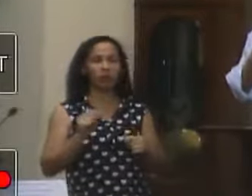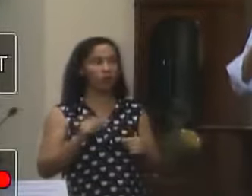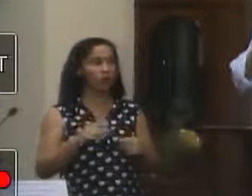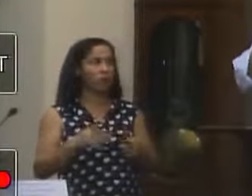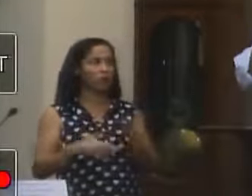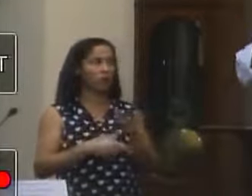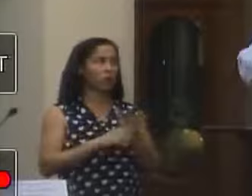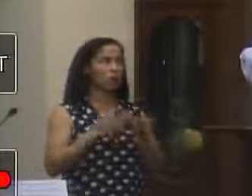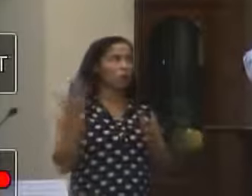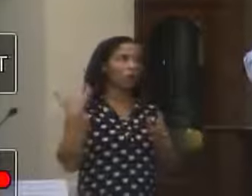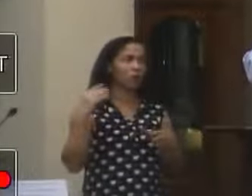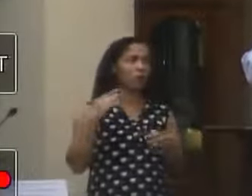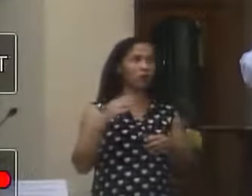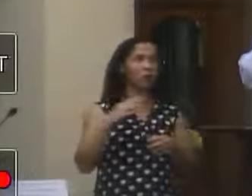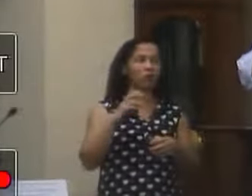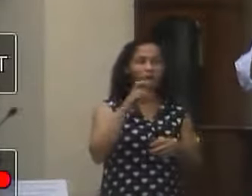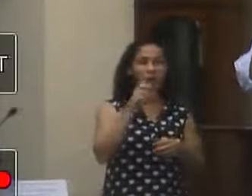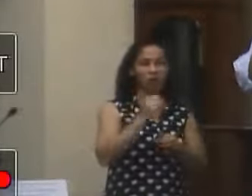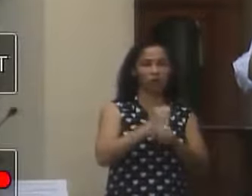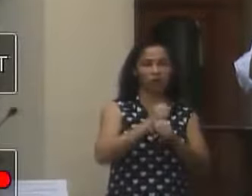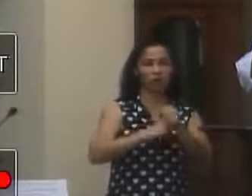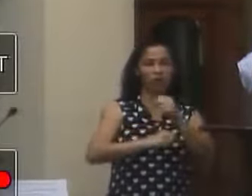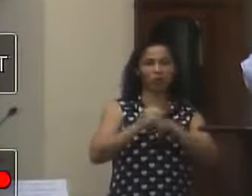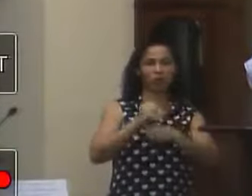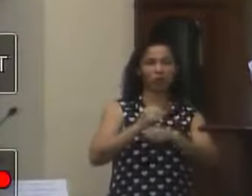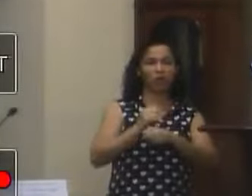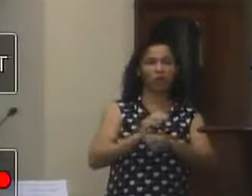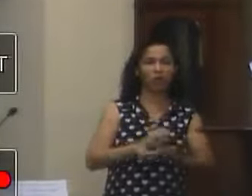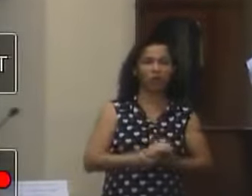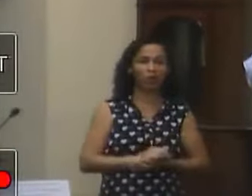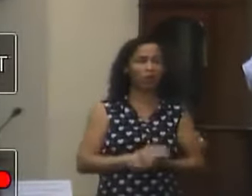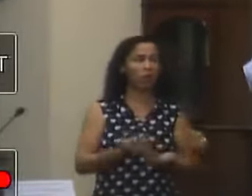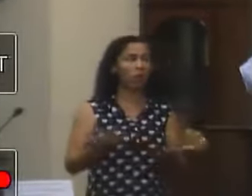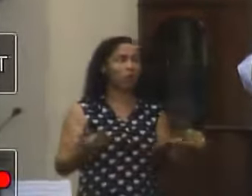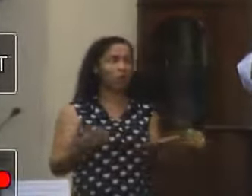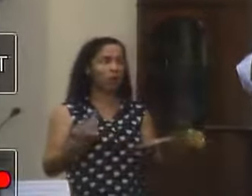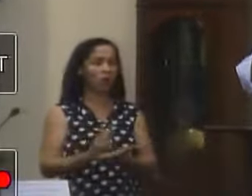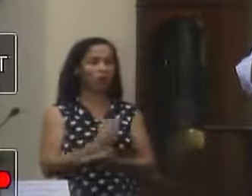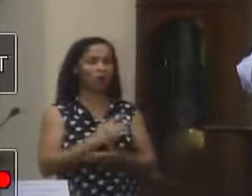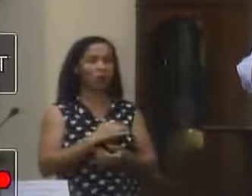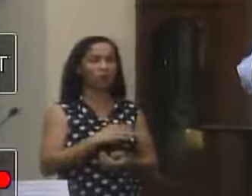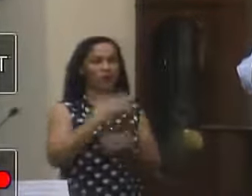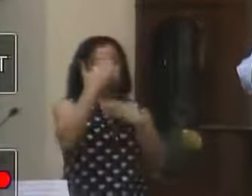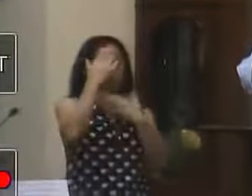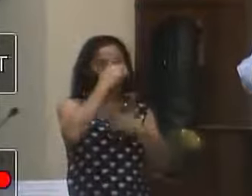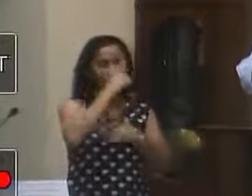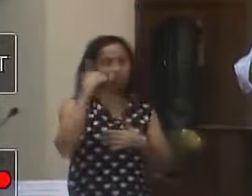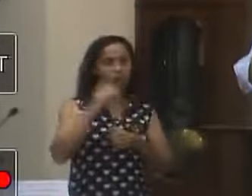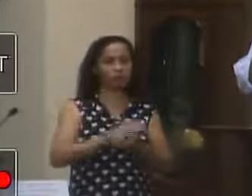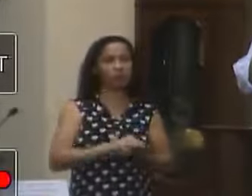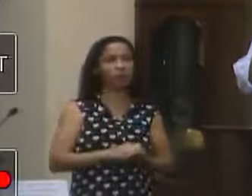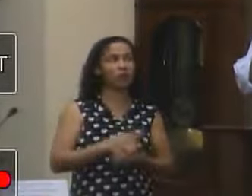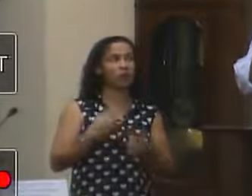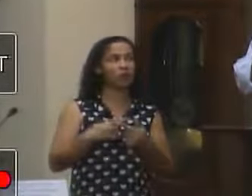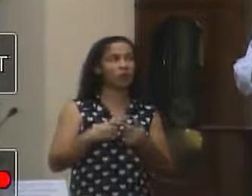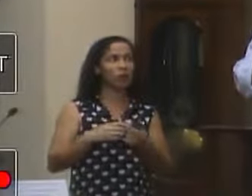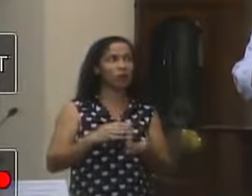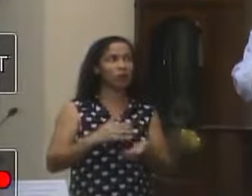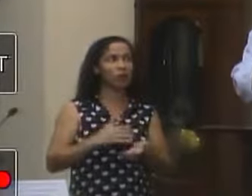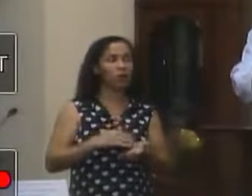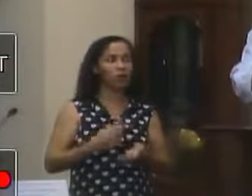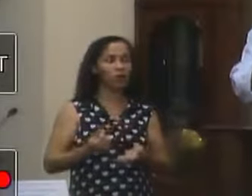deveria ter acontecido há cinco anos atrás, vai acontecer agora, se Deus quiser, com recurso da Secretaria de Estado